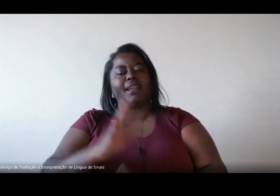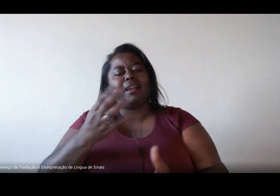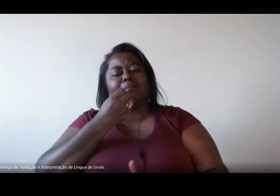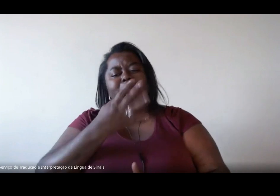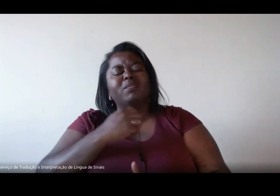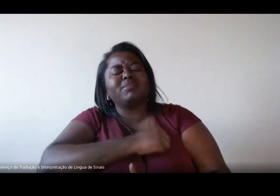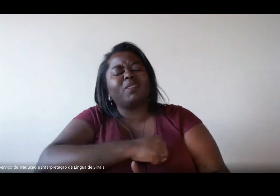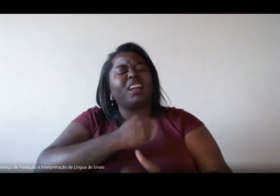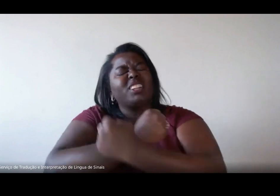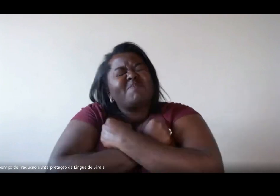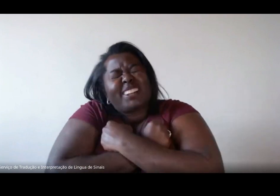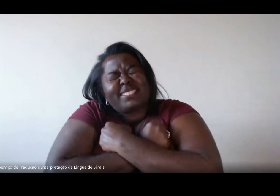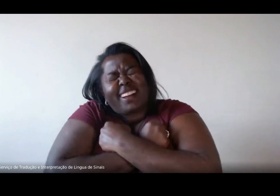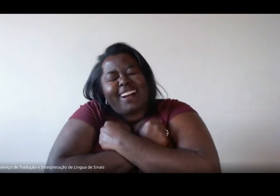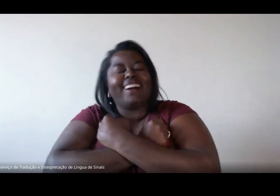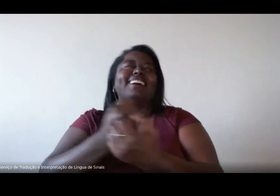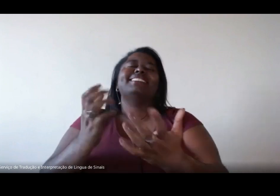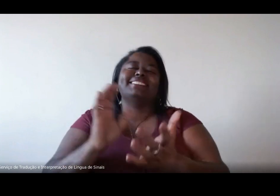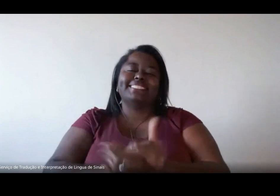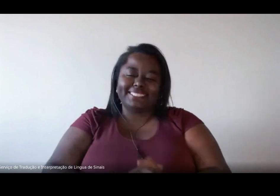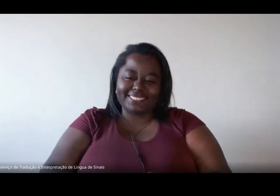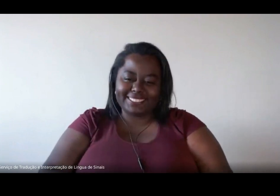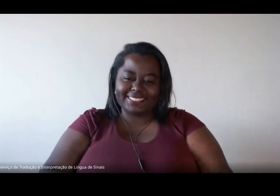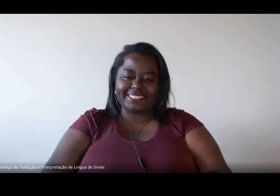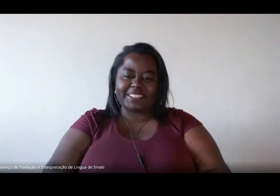Vai ser bom quando a gente puder abraçar. Vremon.